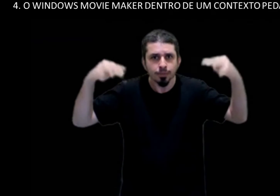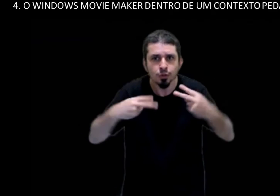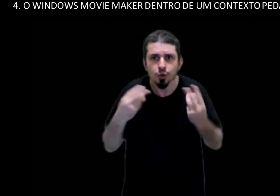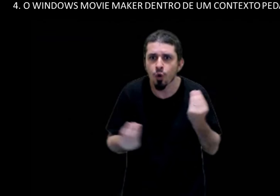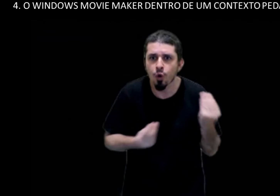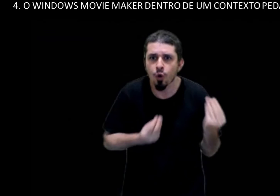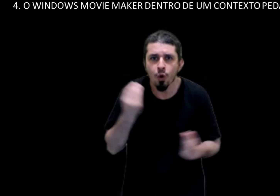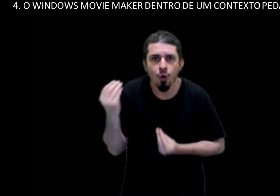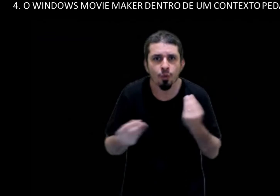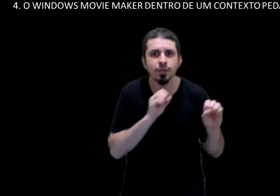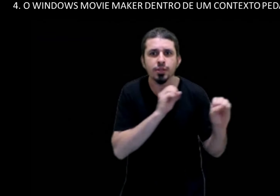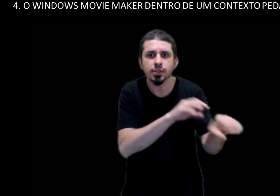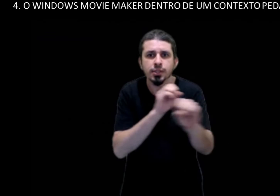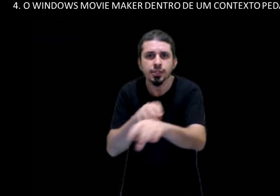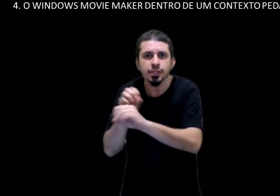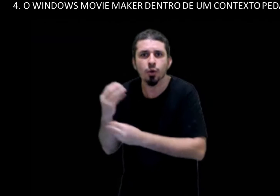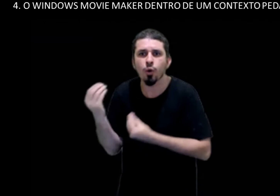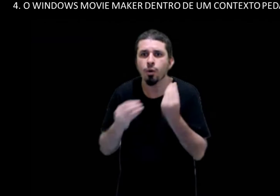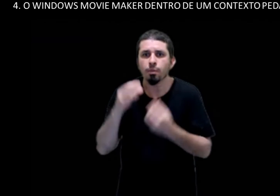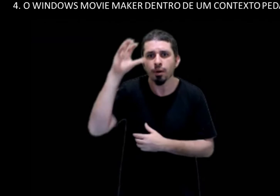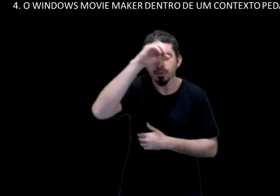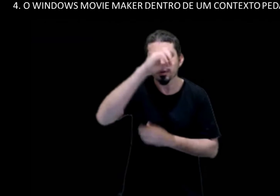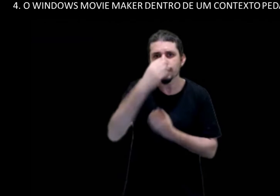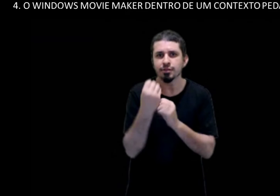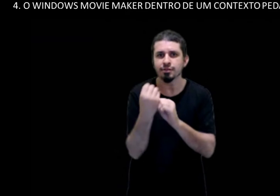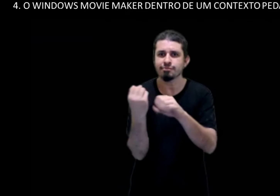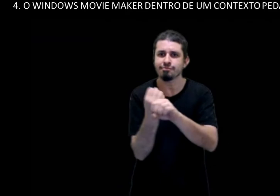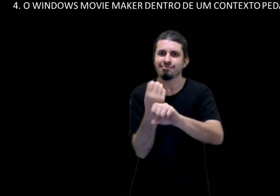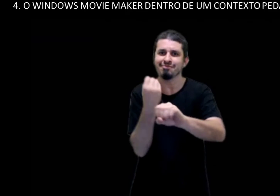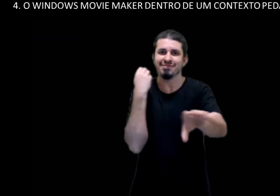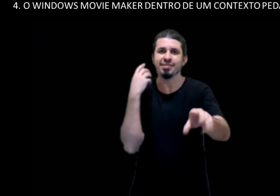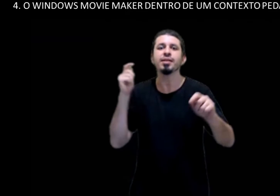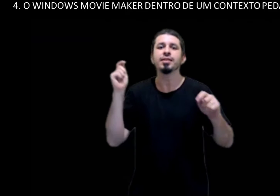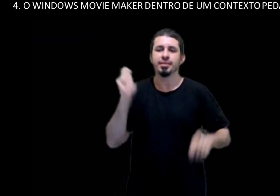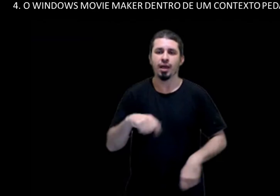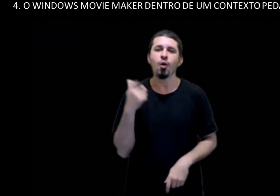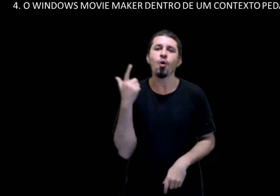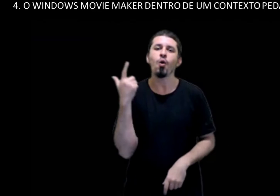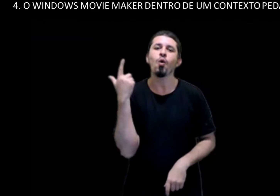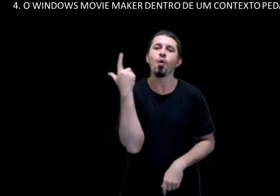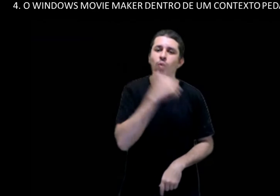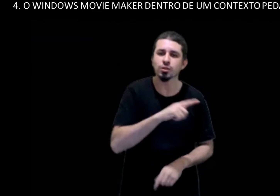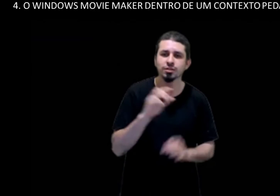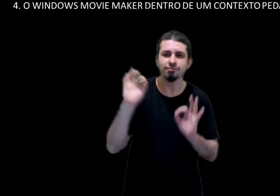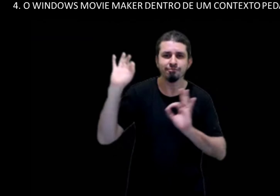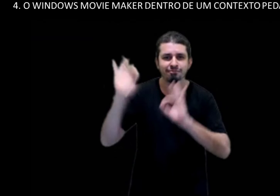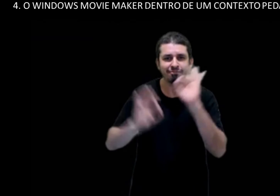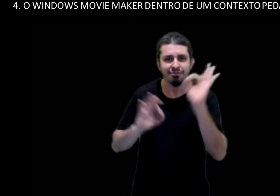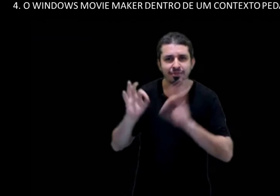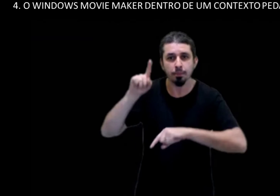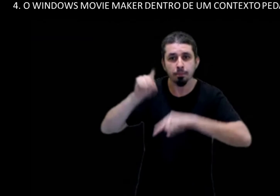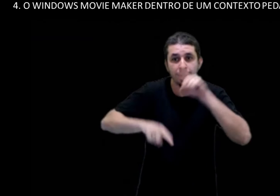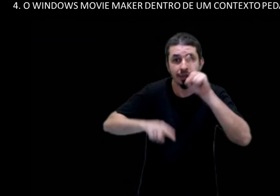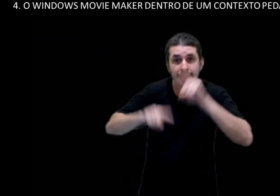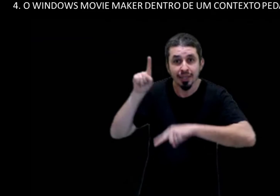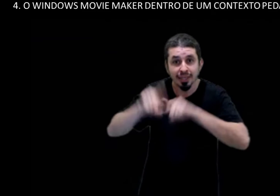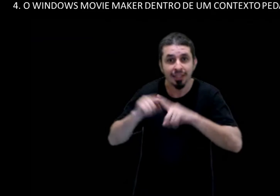profunda nos processos de ensino e de aprendizagem, na busca da estruturação de um objeto de aprendizagem